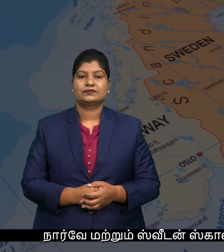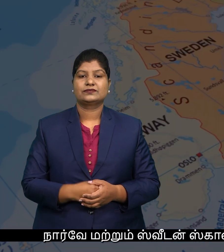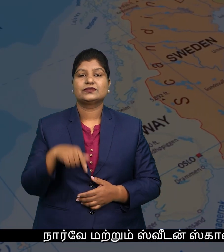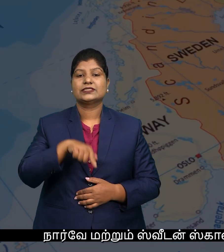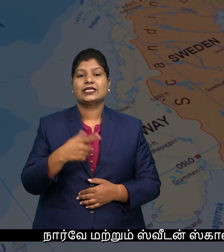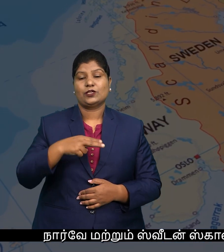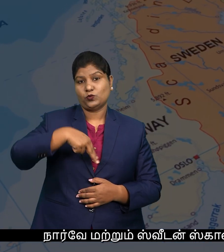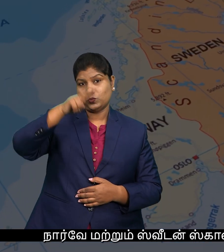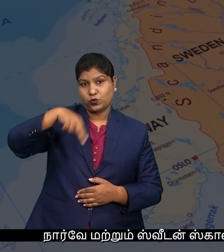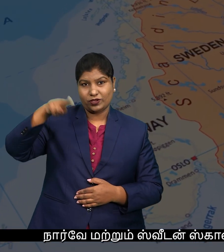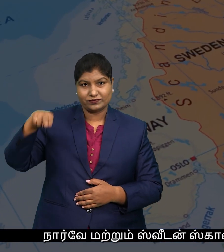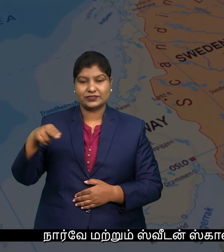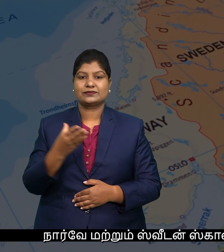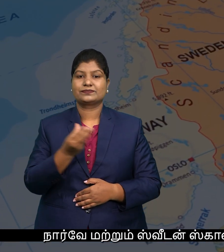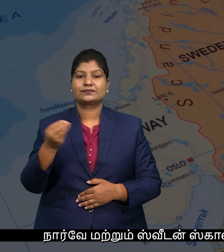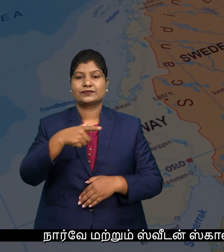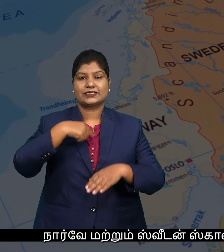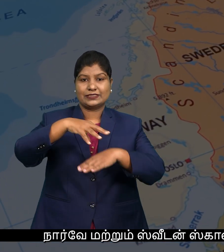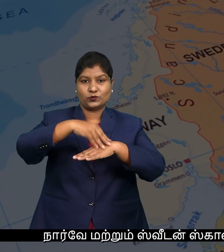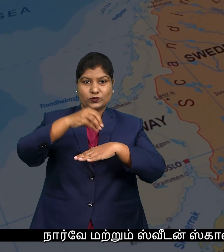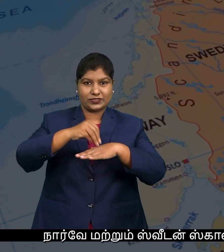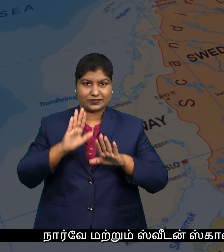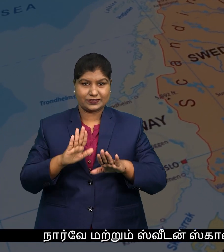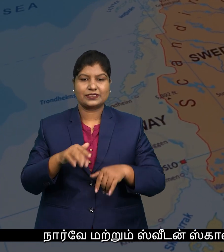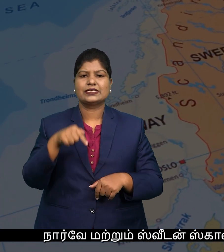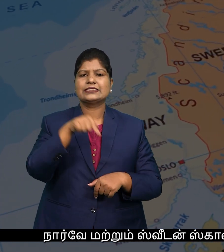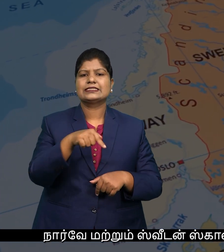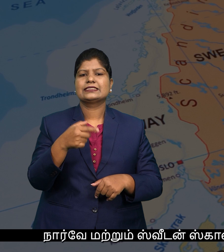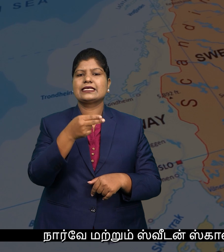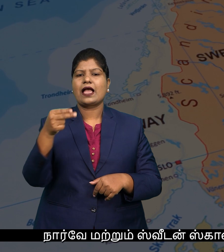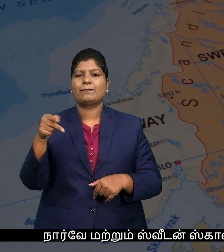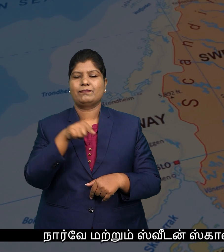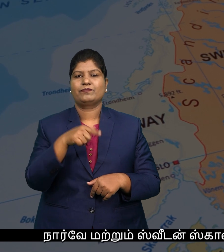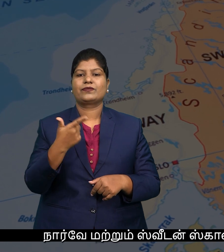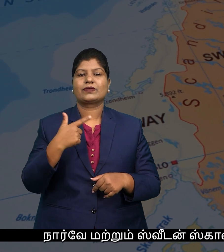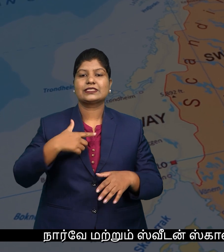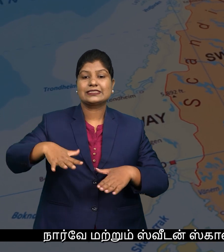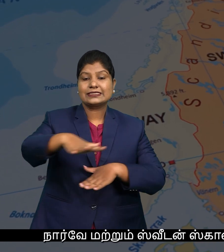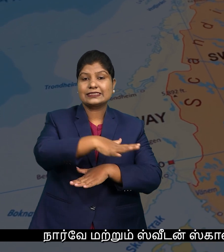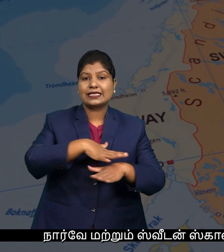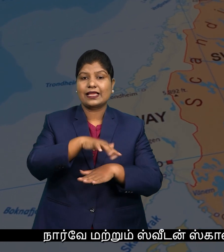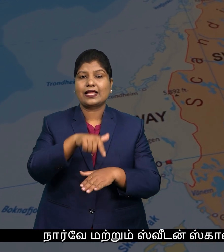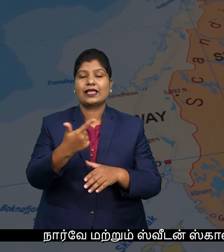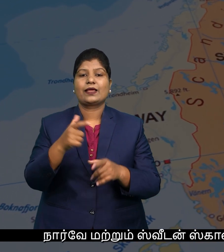நார்வே மற்றும் ஸ்வீடன் ஸ்காண்டினேவிய தீபகற்பத்தில் உள்ளன.